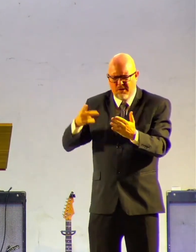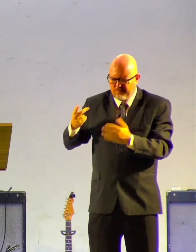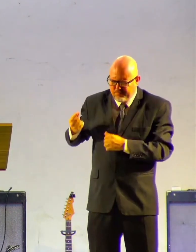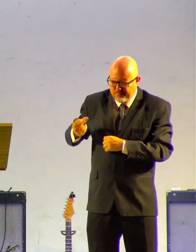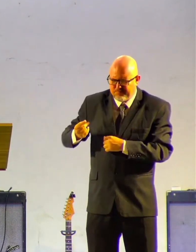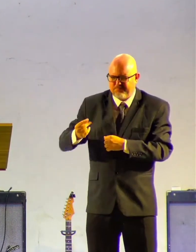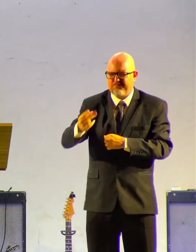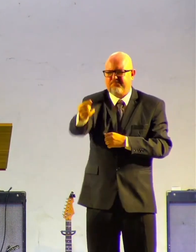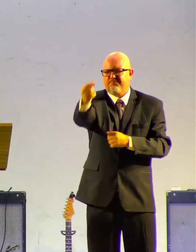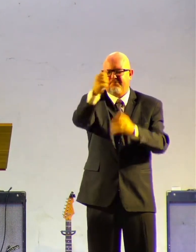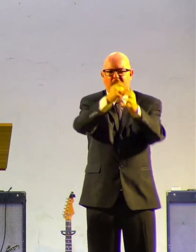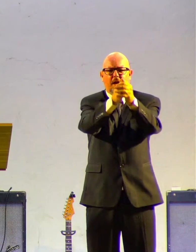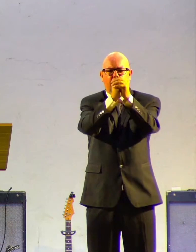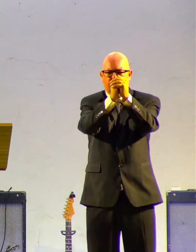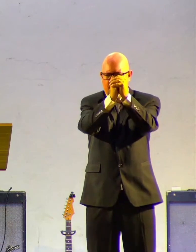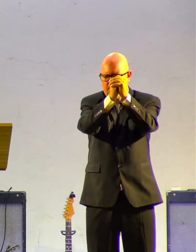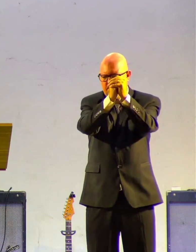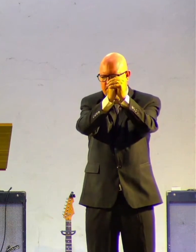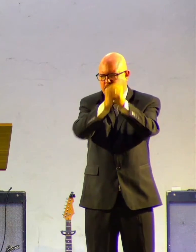dos séculos.